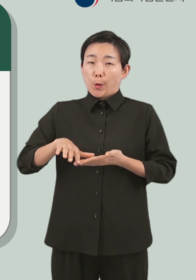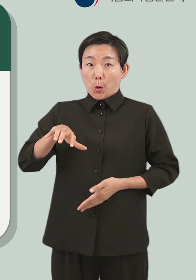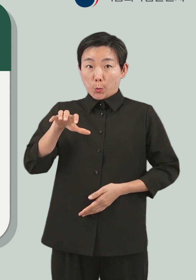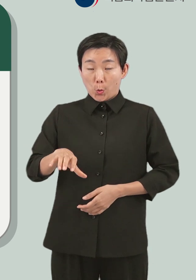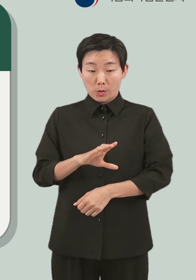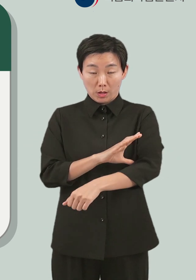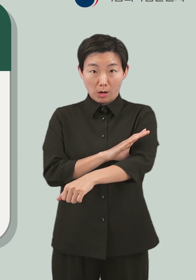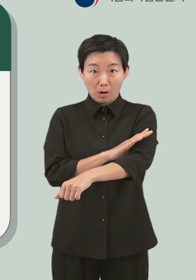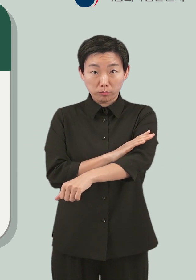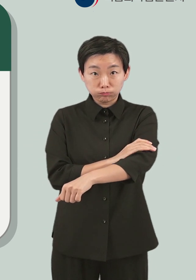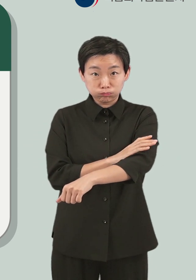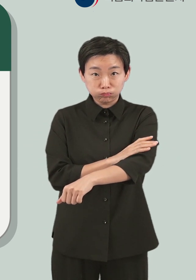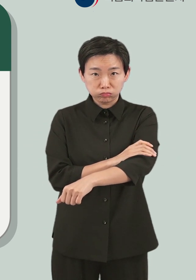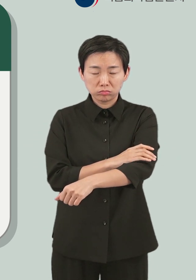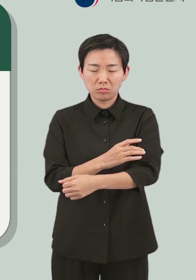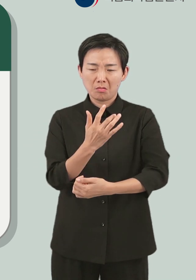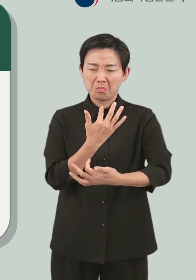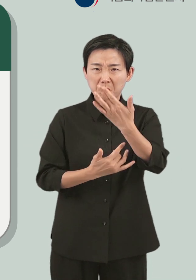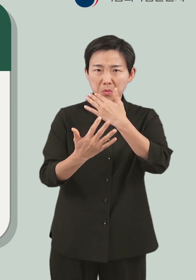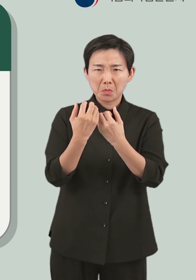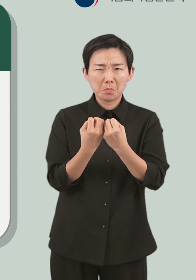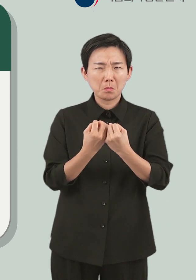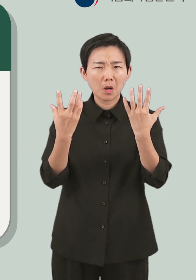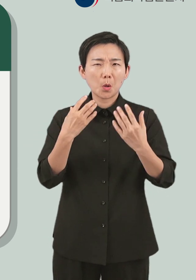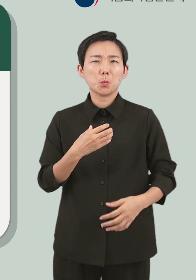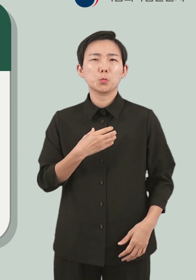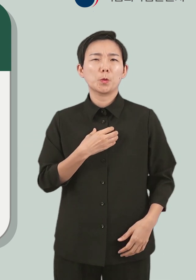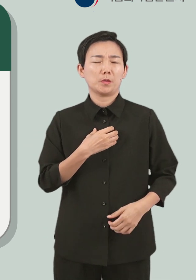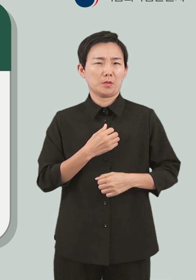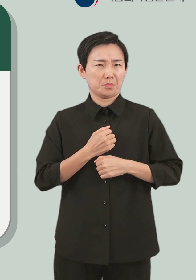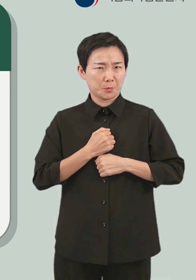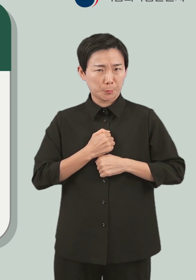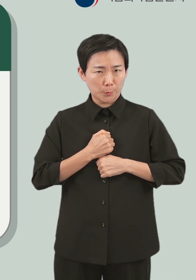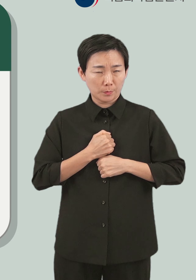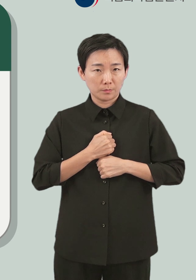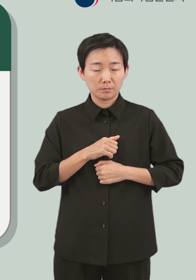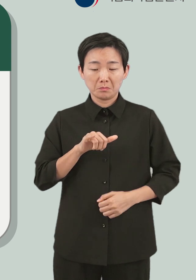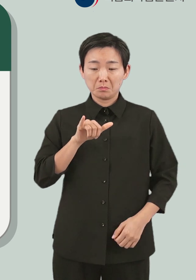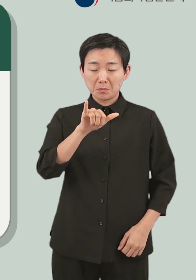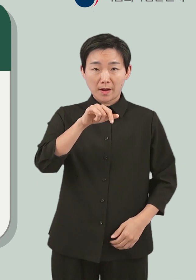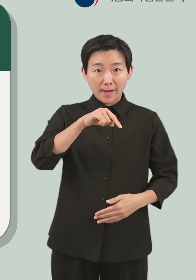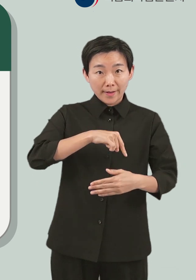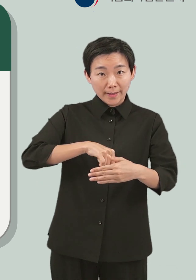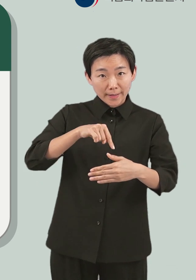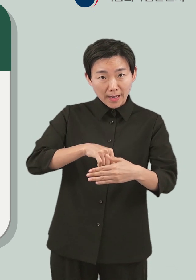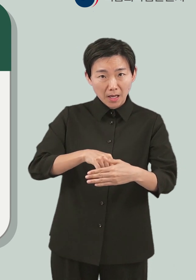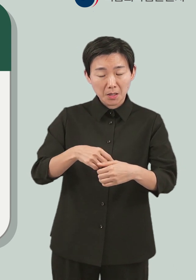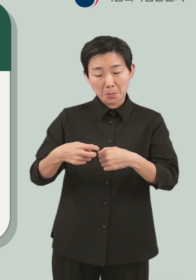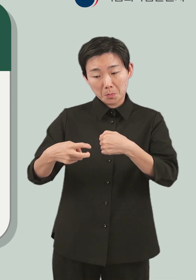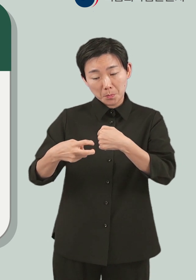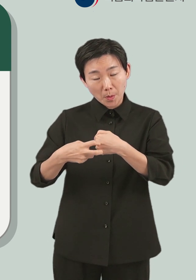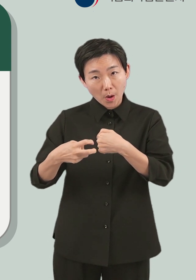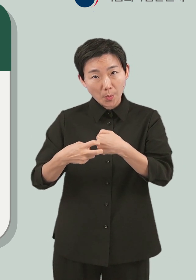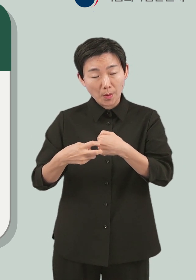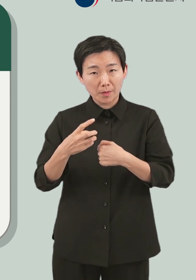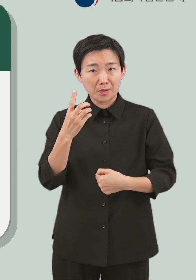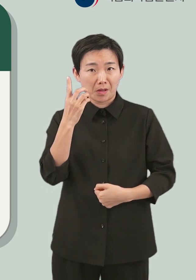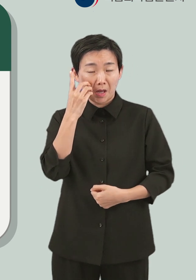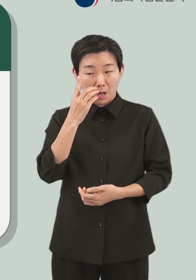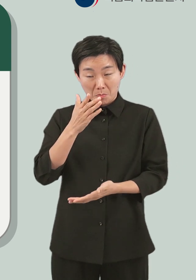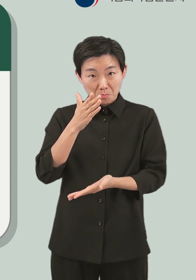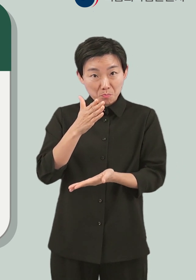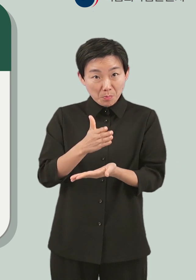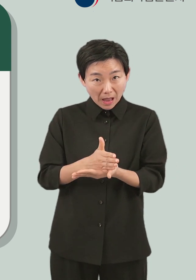농도가 높은 환경에서는 화재나 폭발 위험이 있으므로 사용하지 않습니다. 비행기 내부, 병원 등 무선기기 사용이